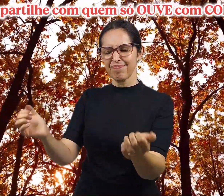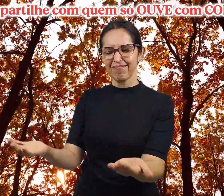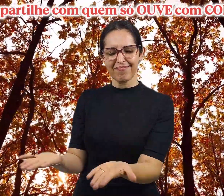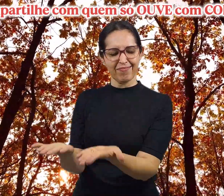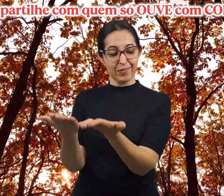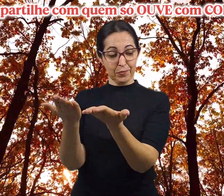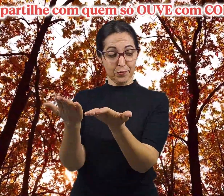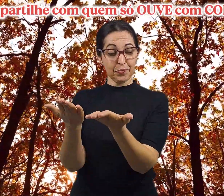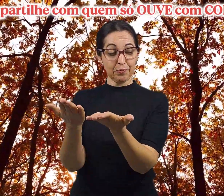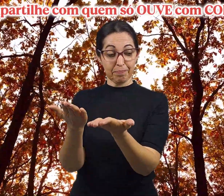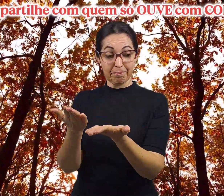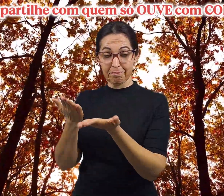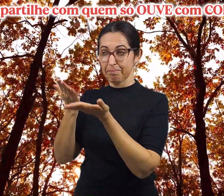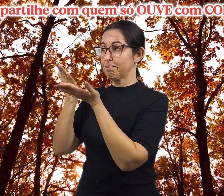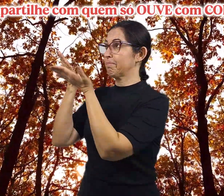ali um altar.